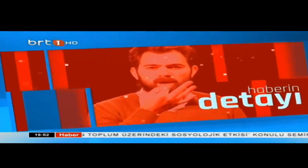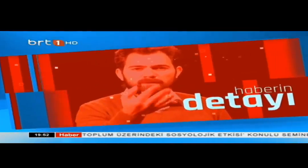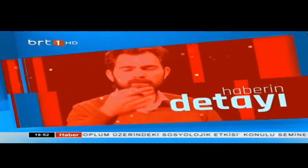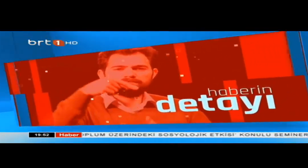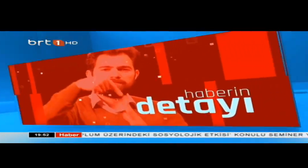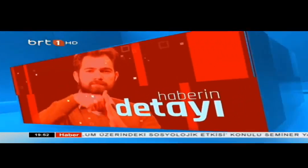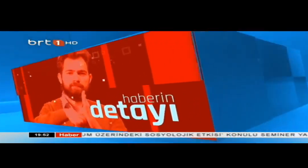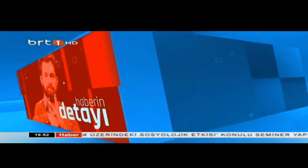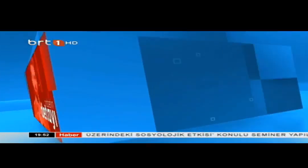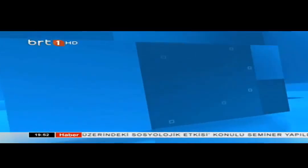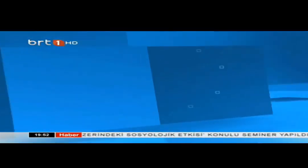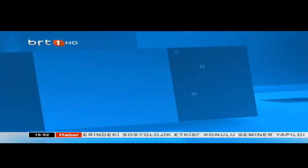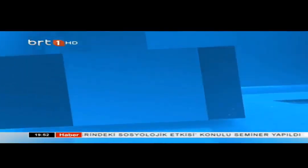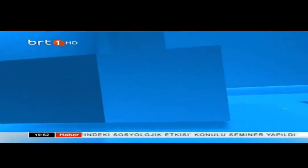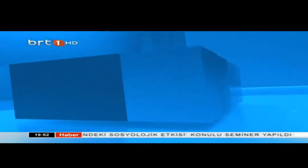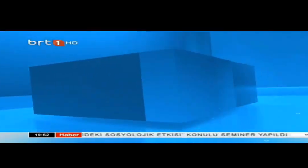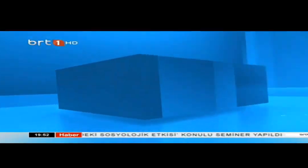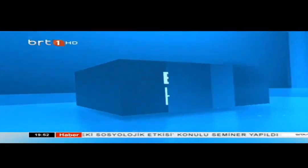İzlediğiniz